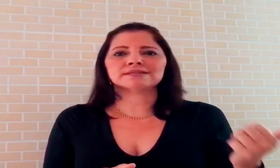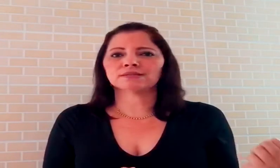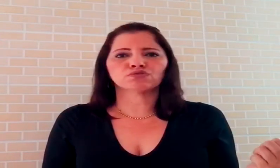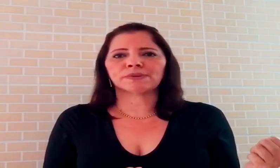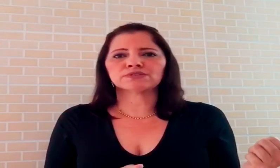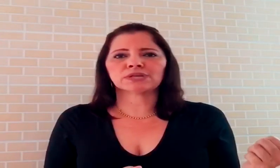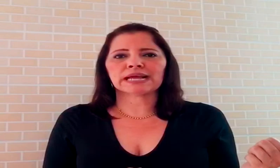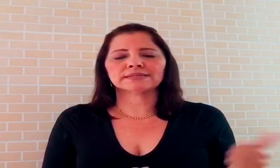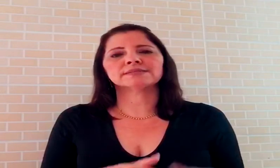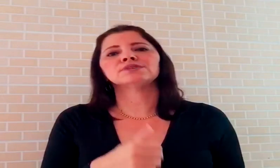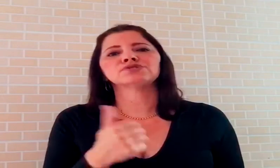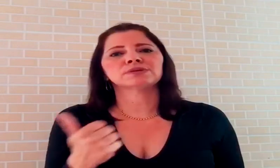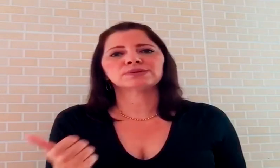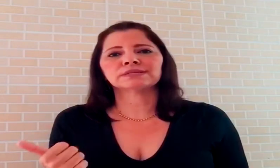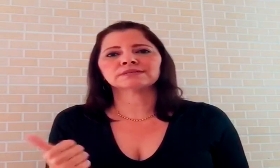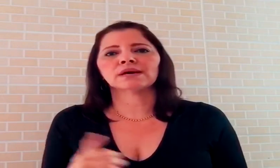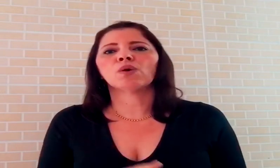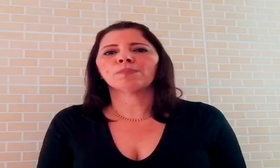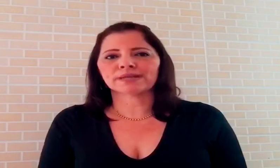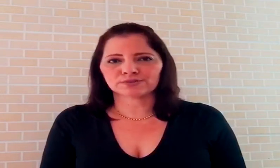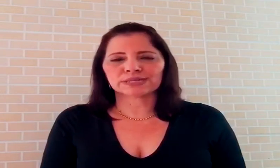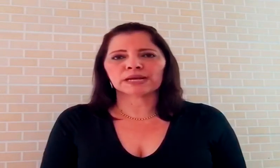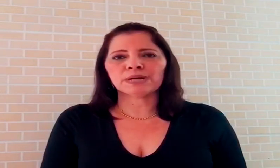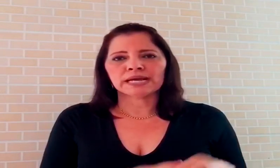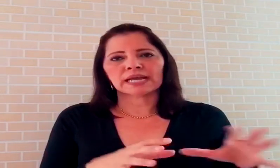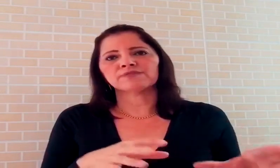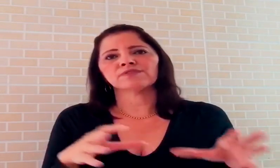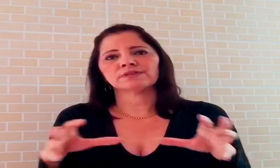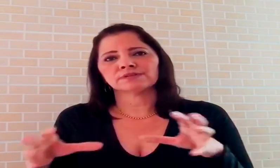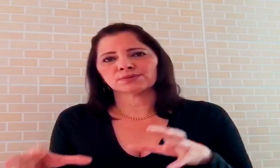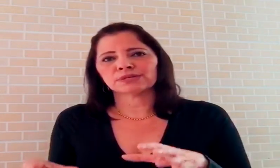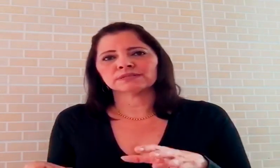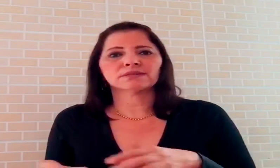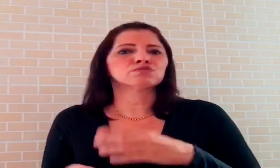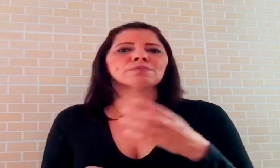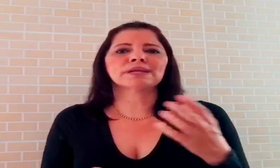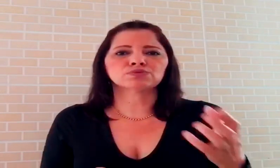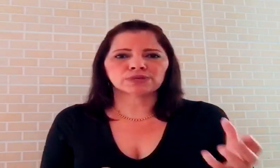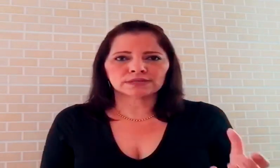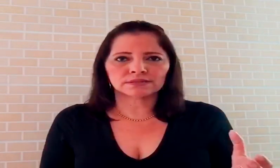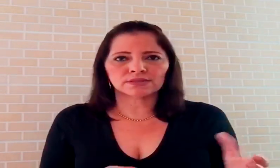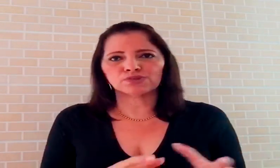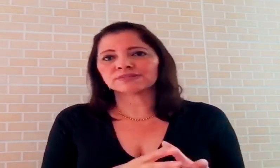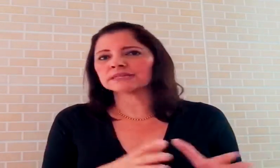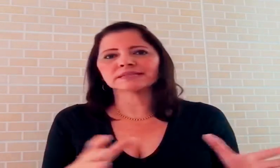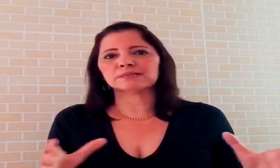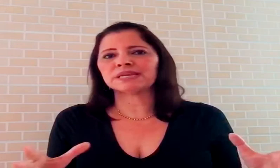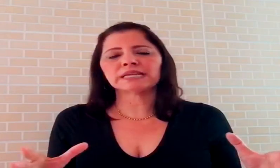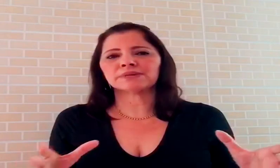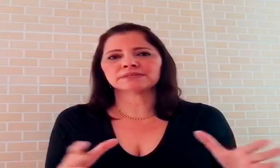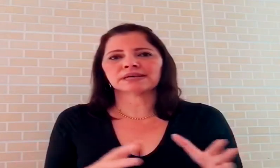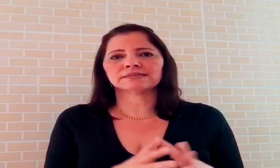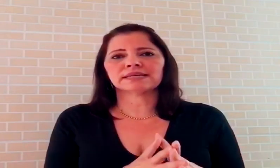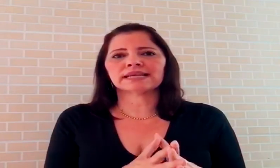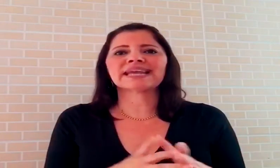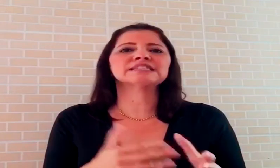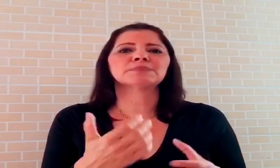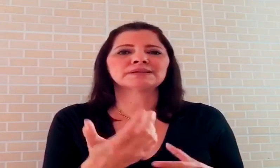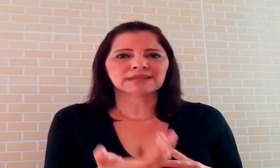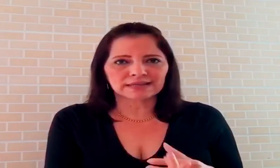requisitos operacionais e de segurança operacional envolvendo a segurança aos operadores e distâncias mínimas a serem respeitadas